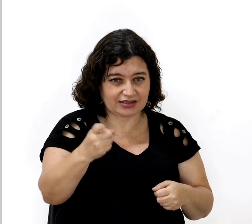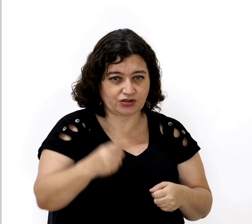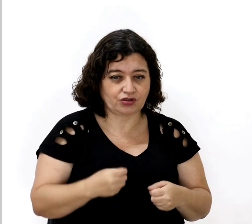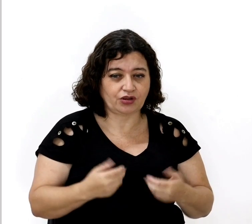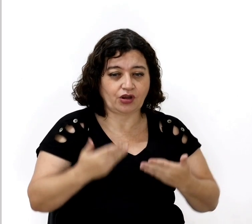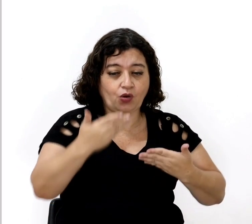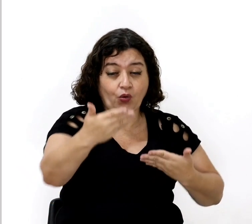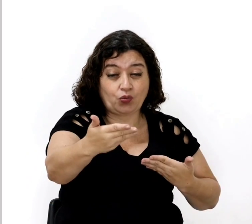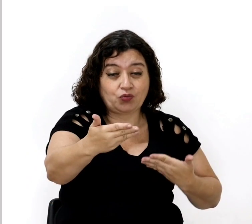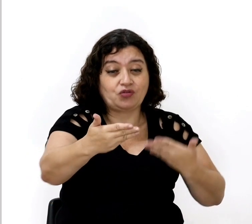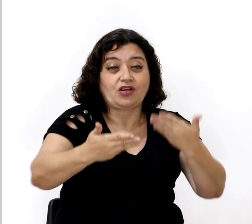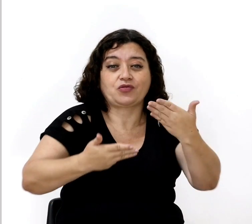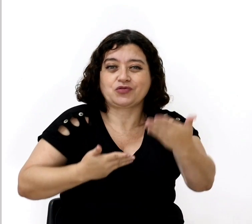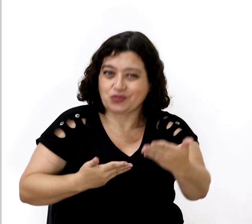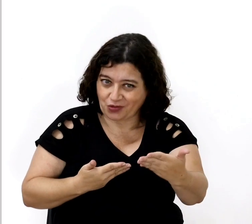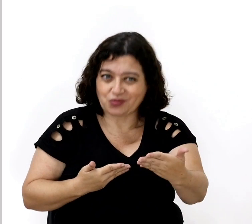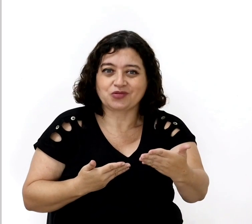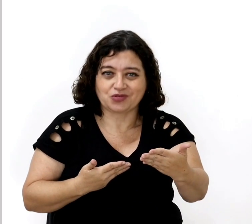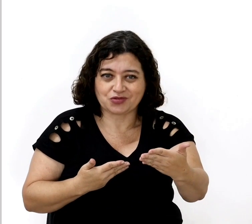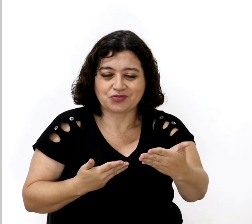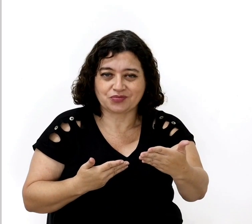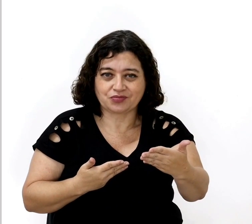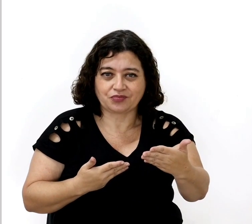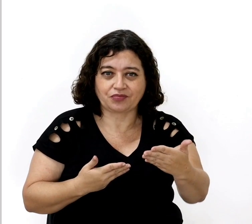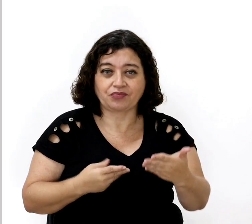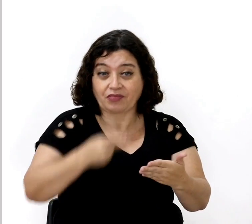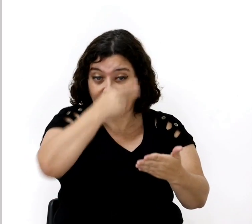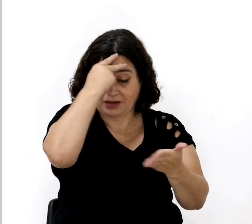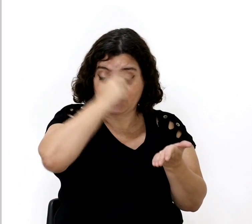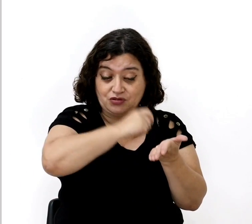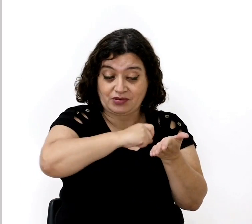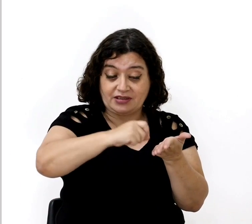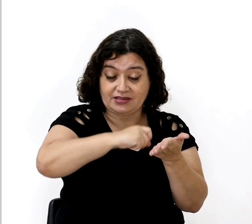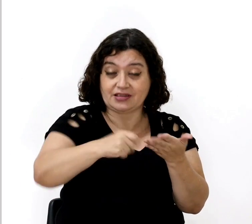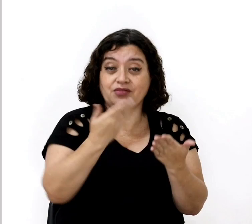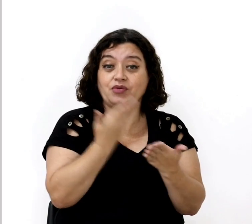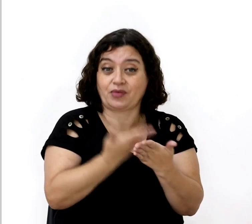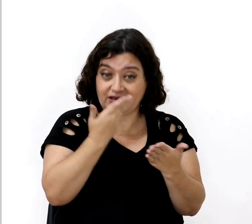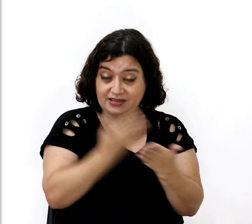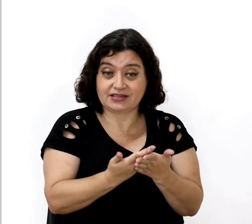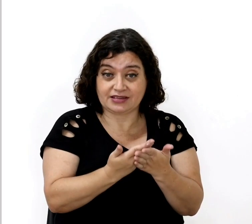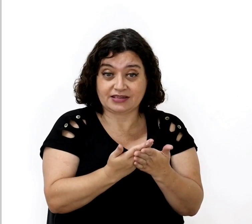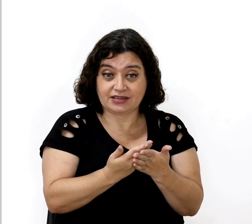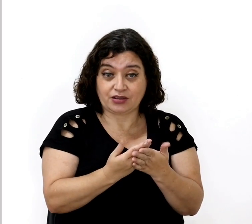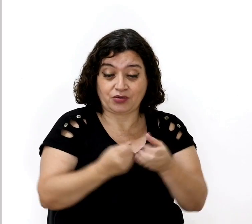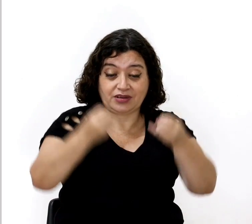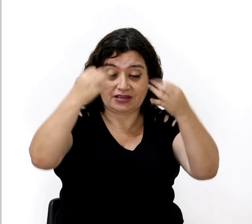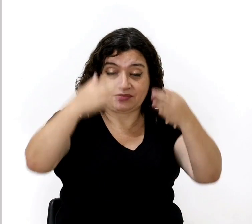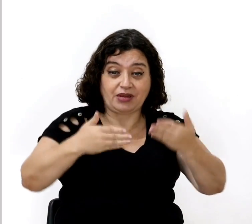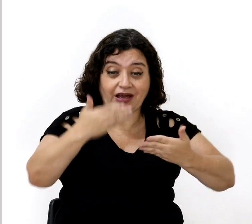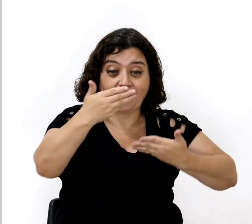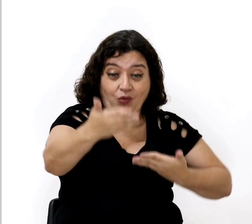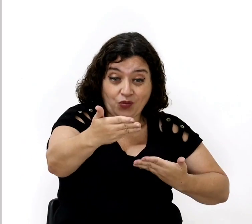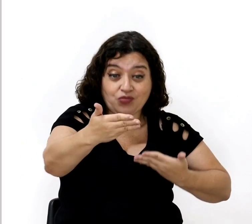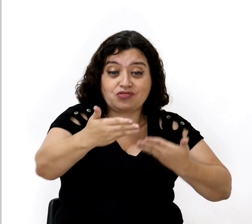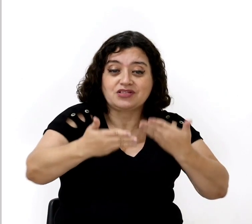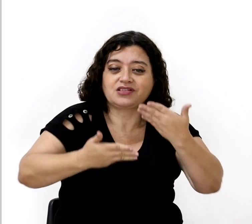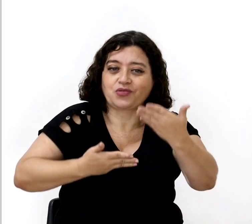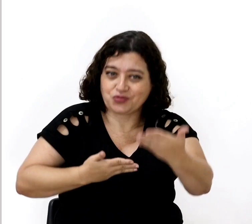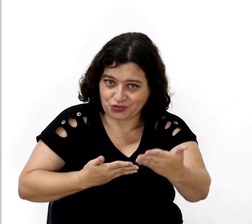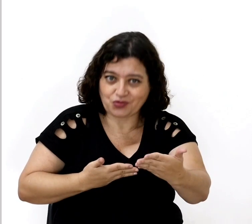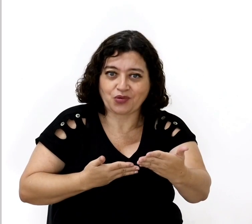expressão é uns aos outros. E o autor da lição aqui comenta para nós que uns aos outros,